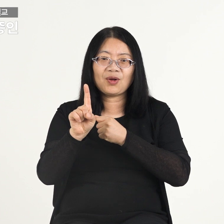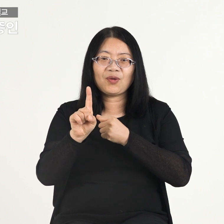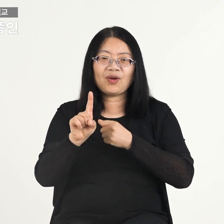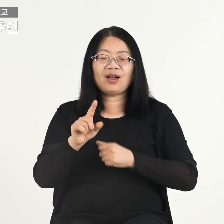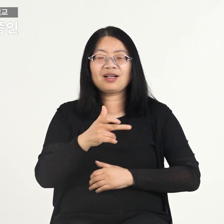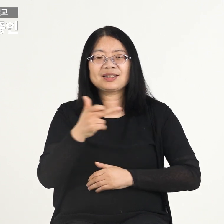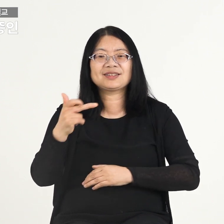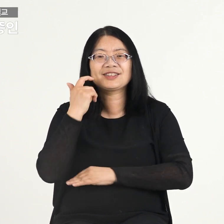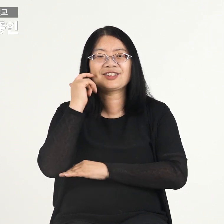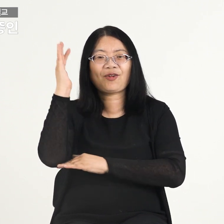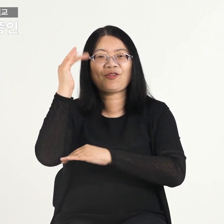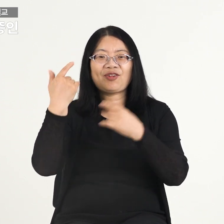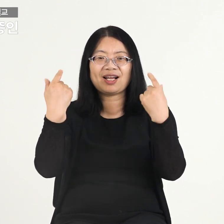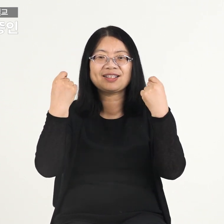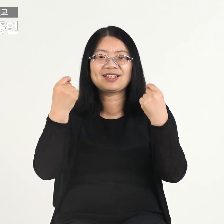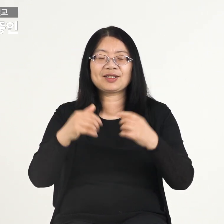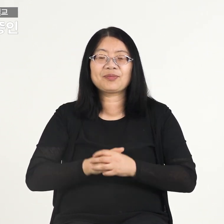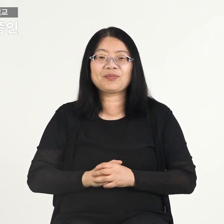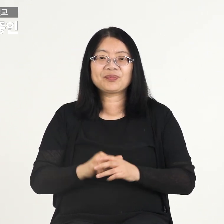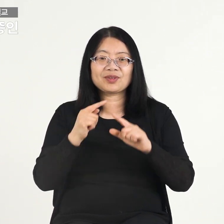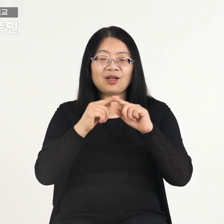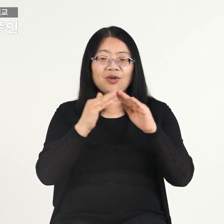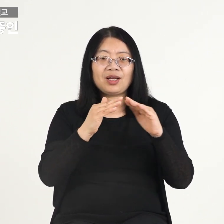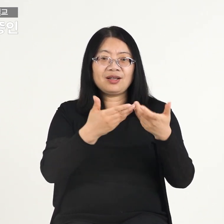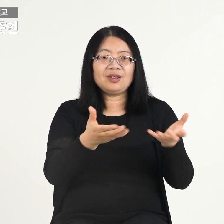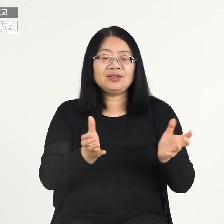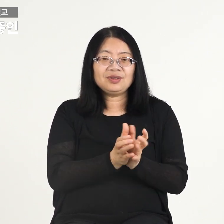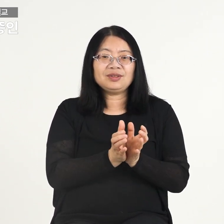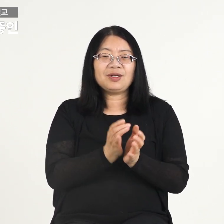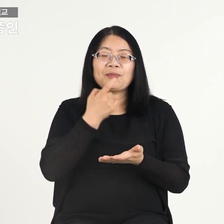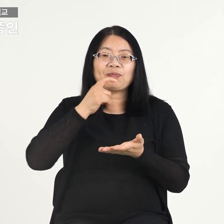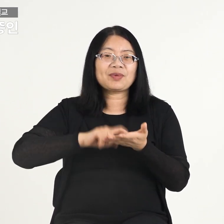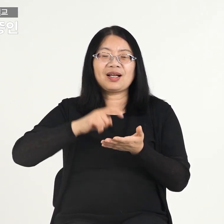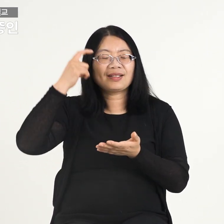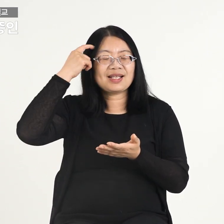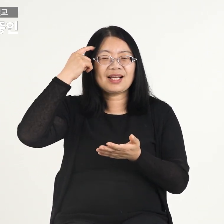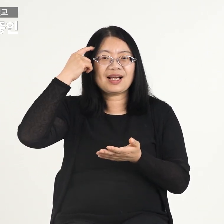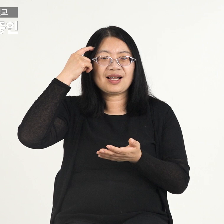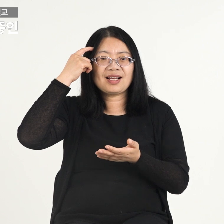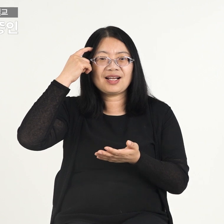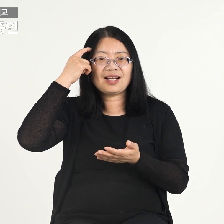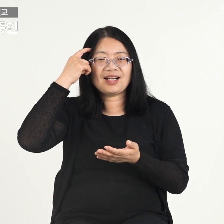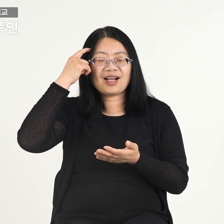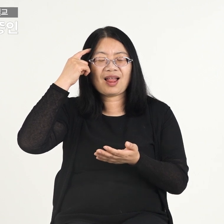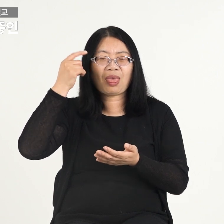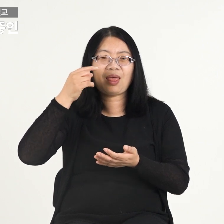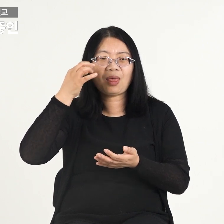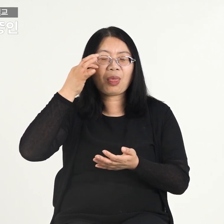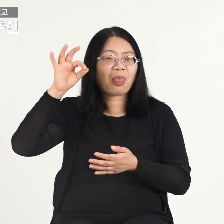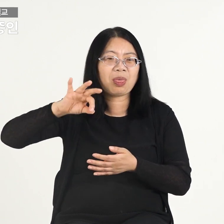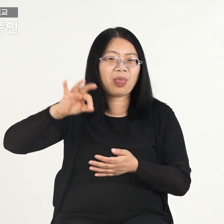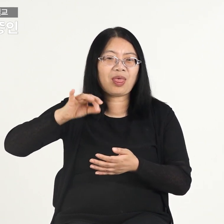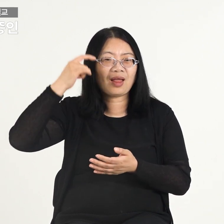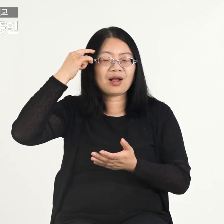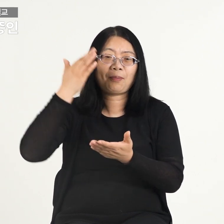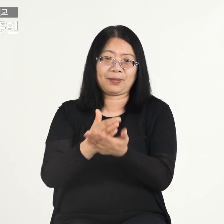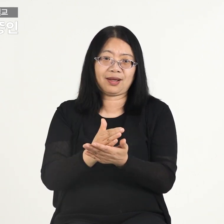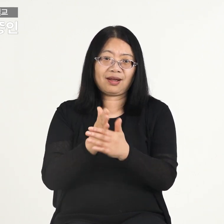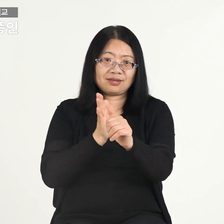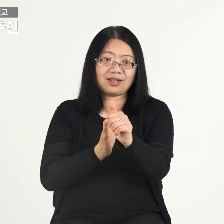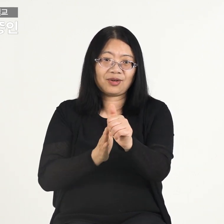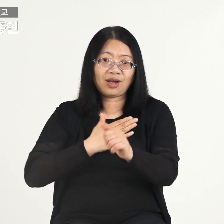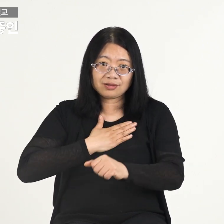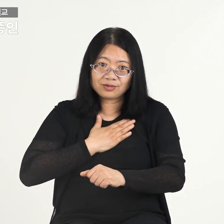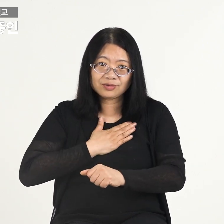어마어마한 영광이에요. 그러니까 교회 공동체를 쉽게 생각하거나 폄하하거나 우습게 생각해서는 안